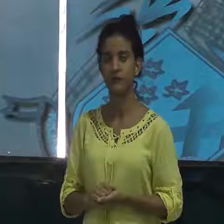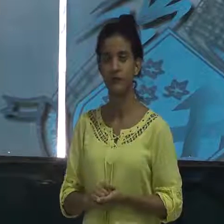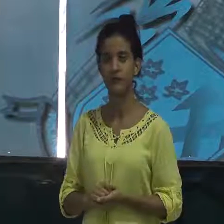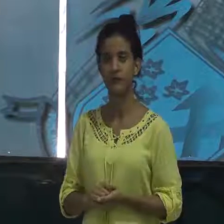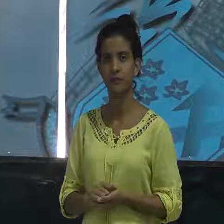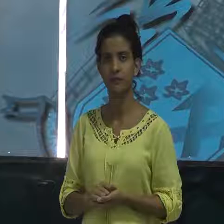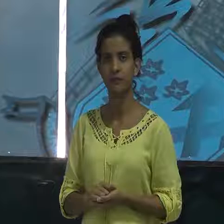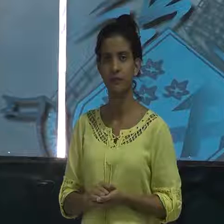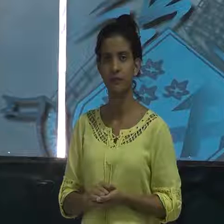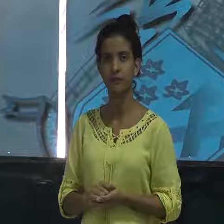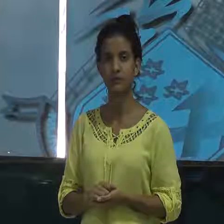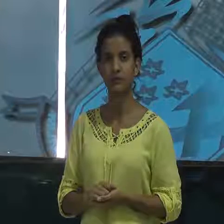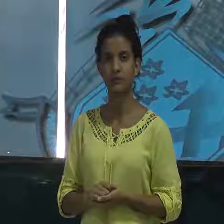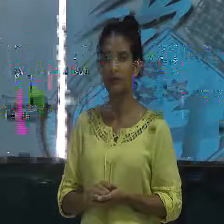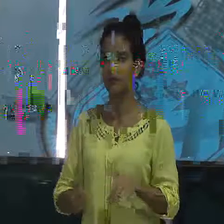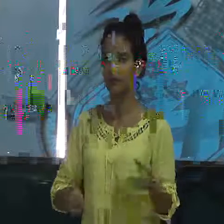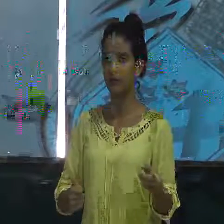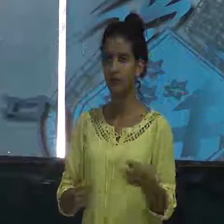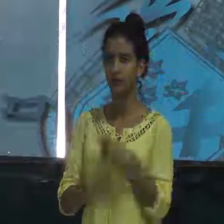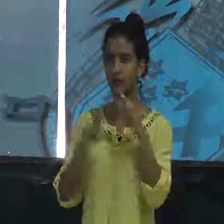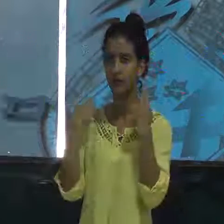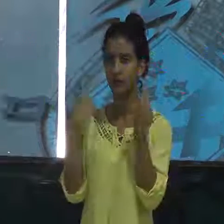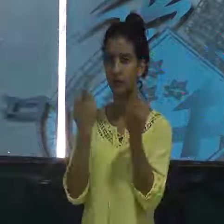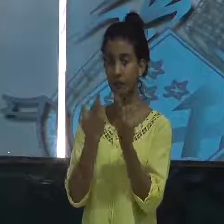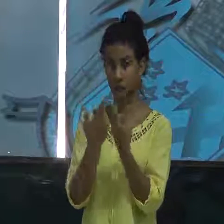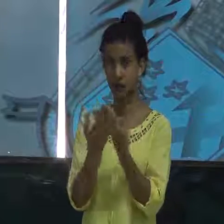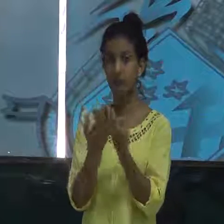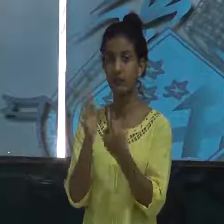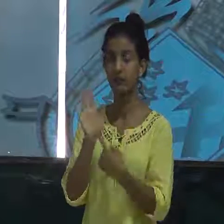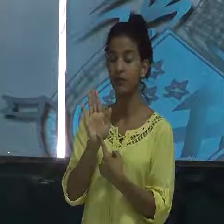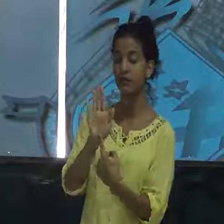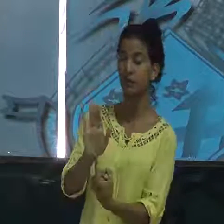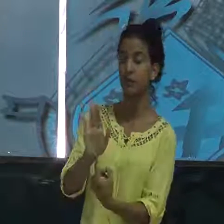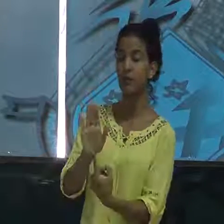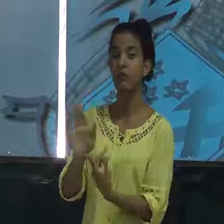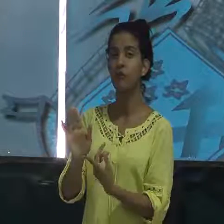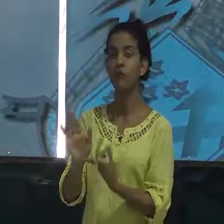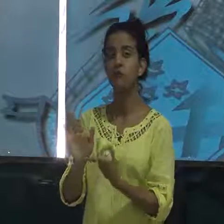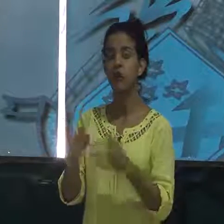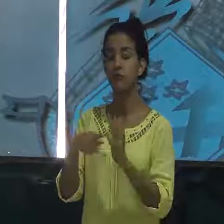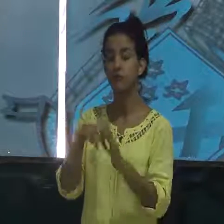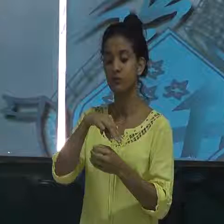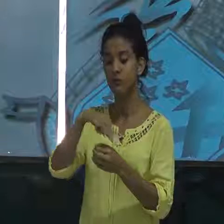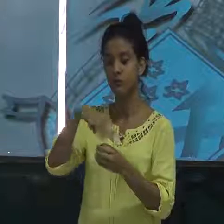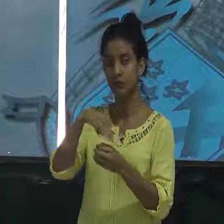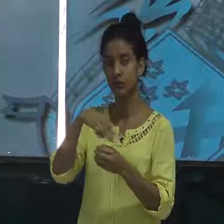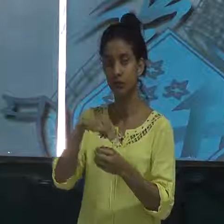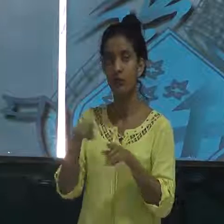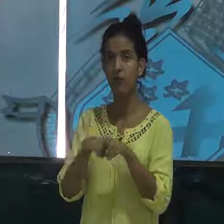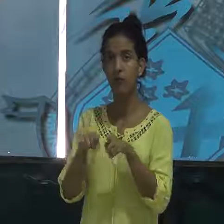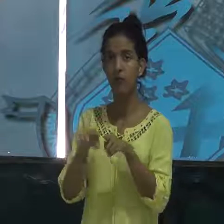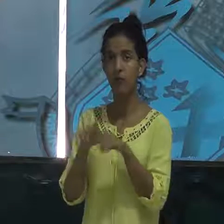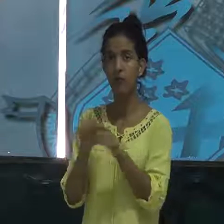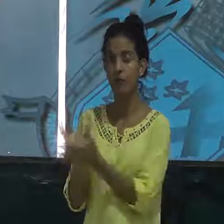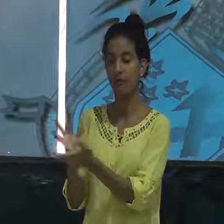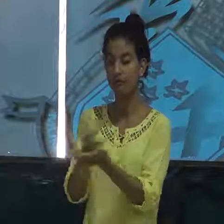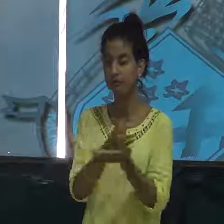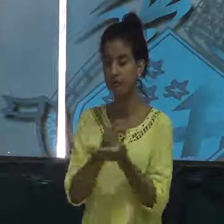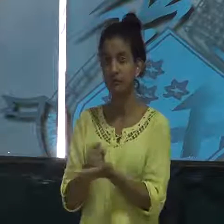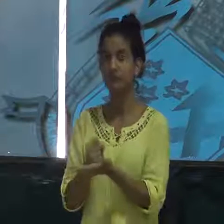Na primeira reunião de instalação da comissão, serão apresentados os mapas municipais que auxiliarão a coleta de dados,